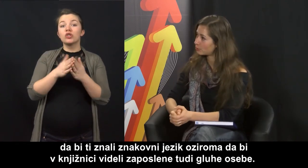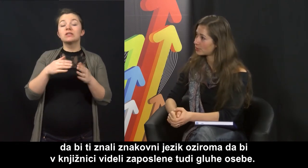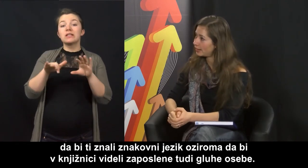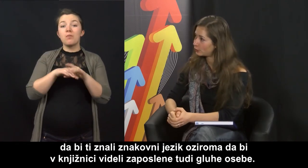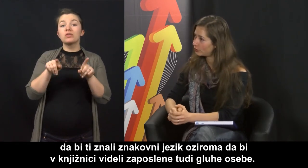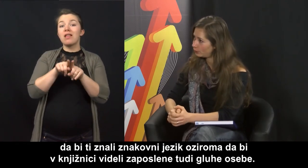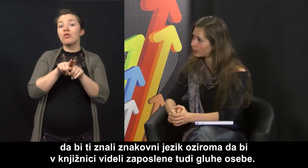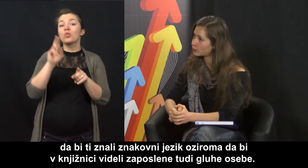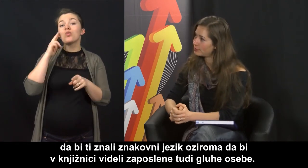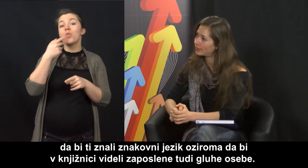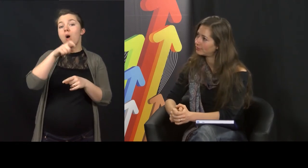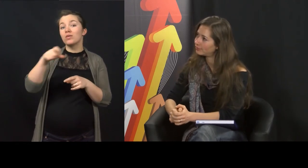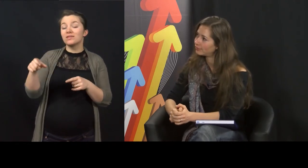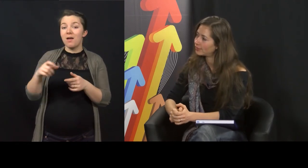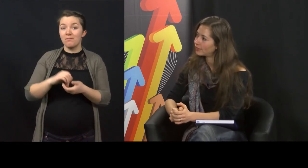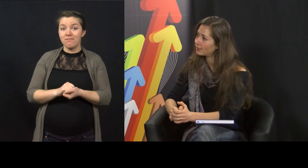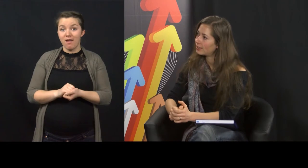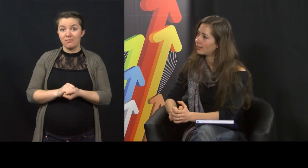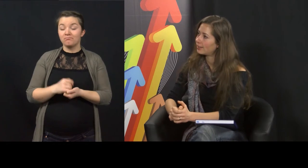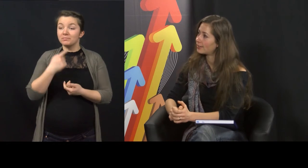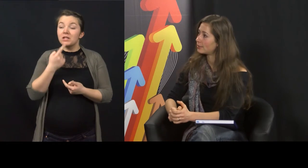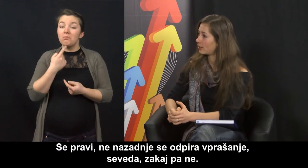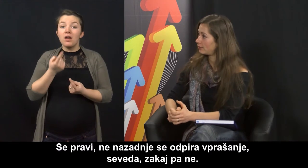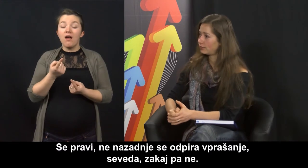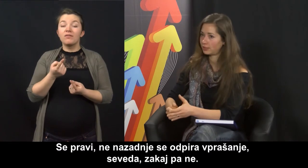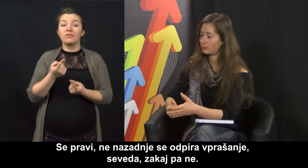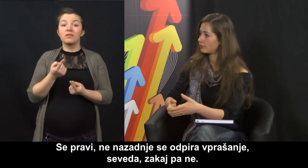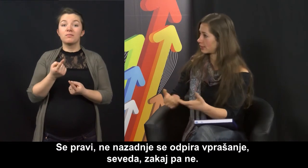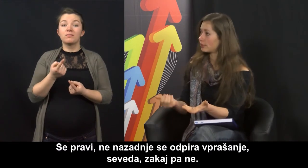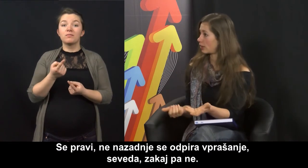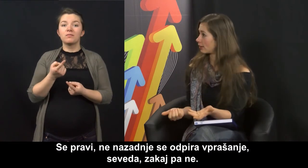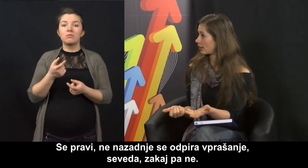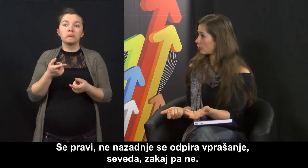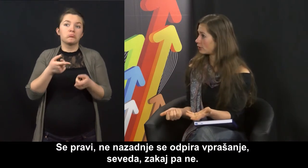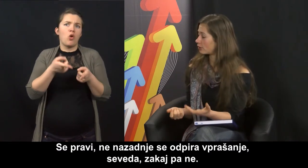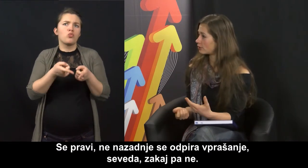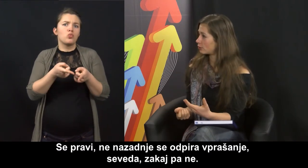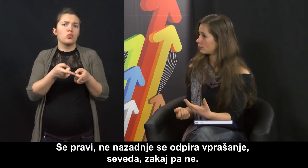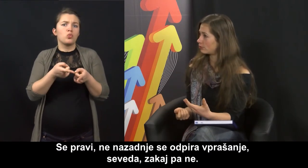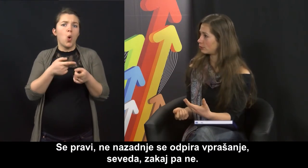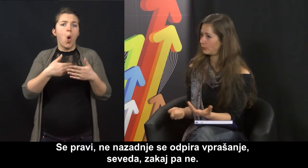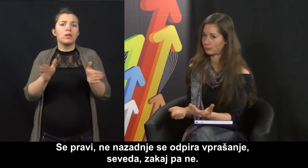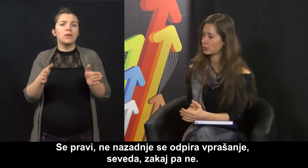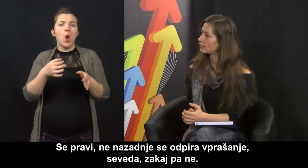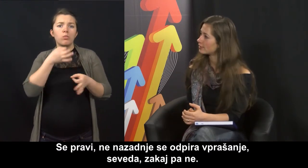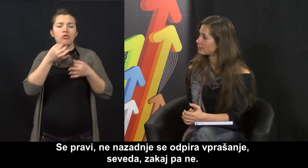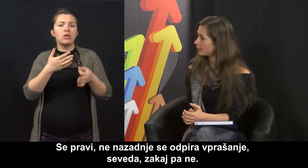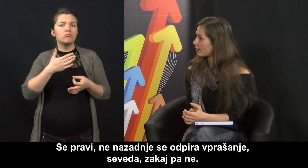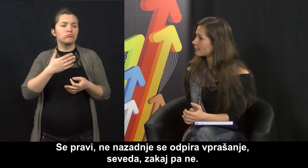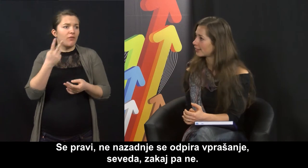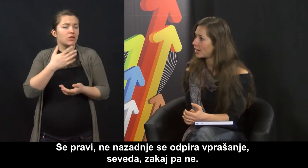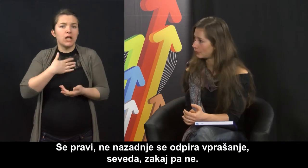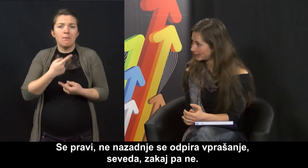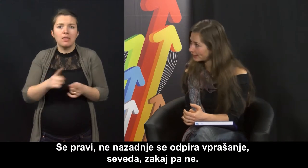knjižnici zaposlene tudi gluhe osebe. Se pravi, kar konec koncev odpira vprašanje,